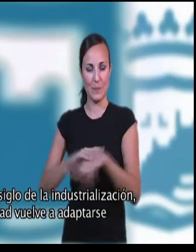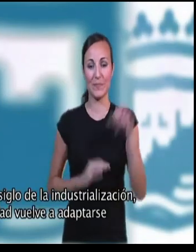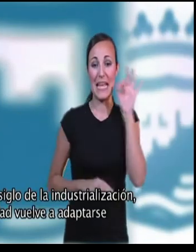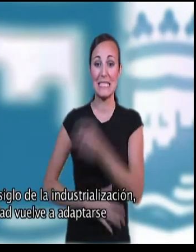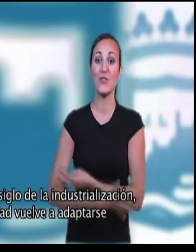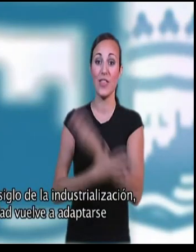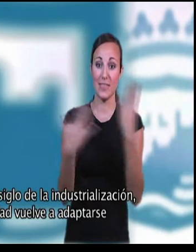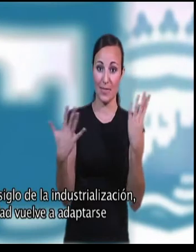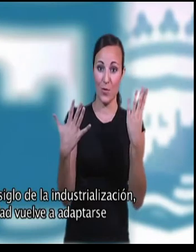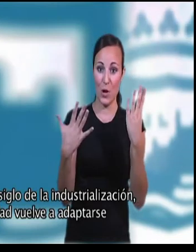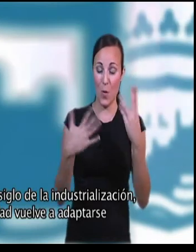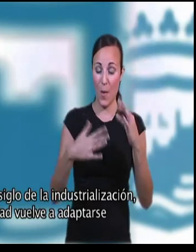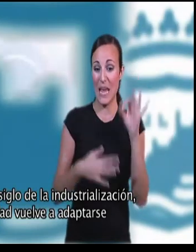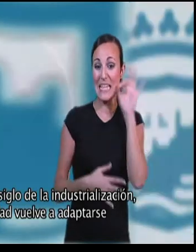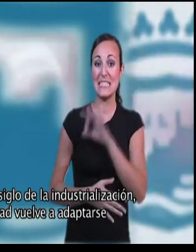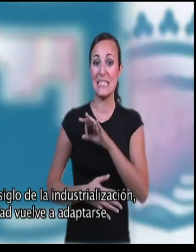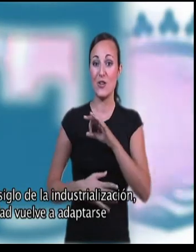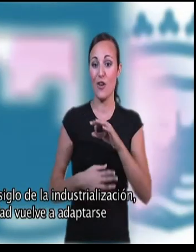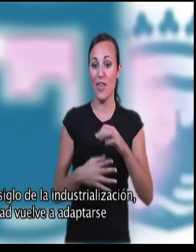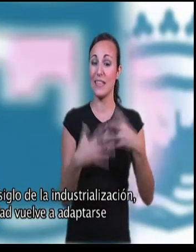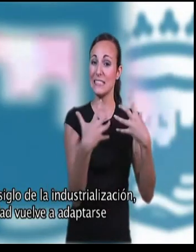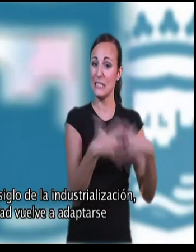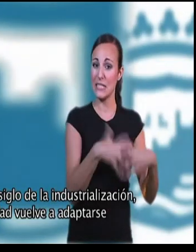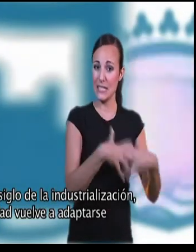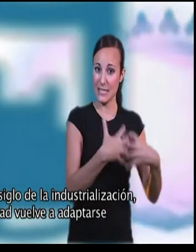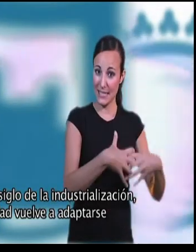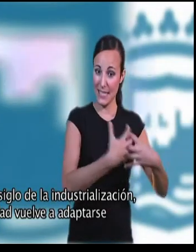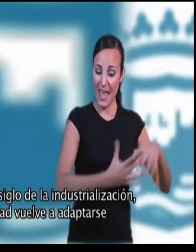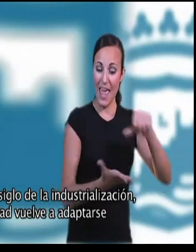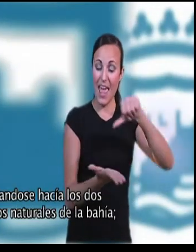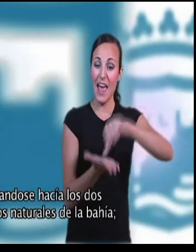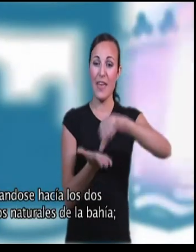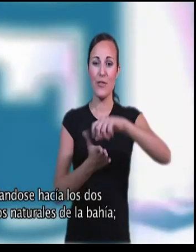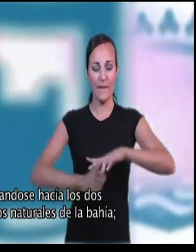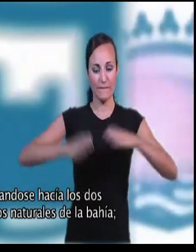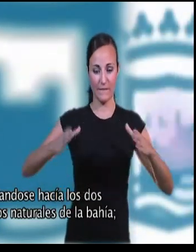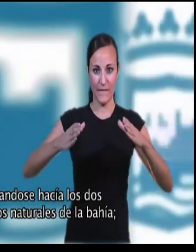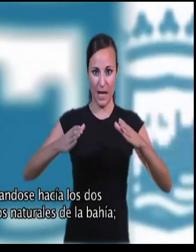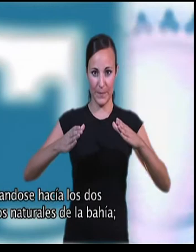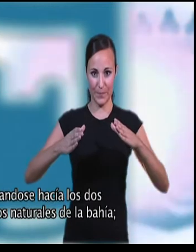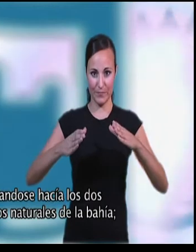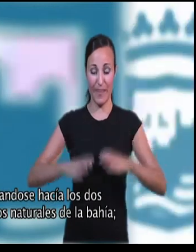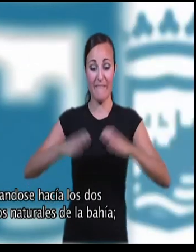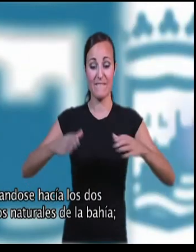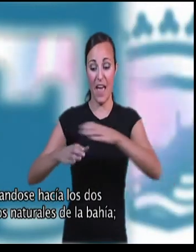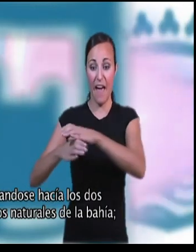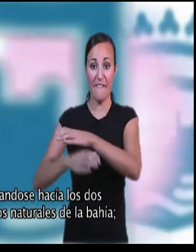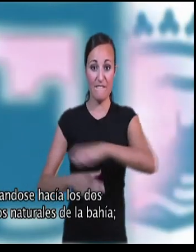el 19, el siglo de la industrialización, la ciudad vuelve a adaptarse, ampliándose hacia los 2 extremos naturales de la